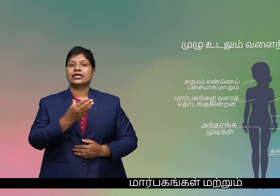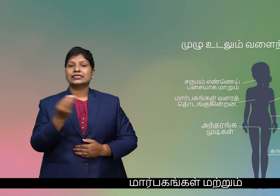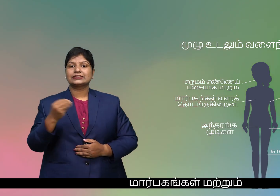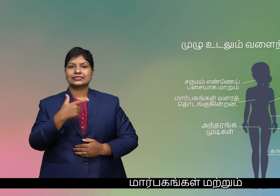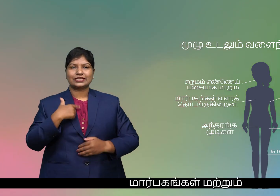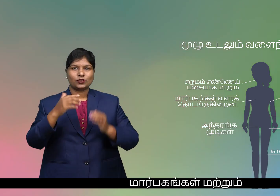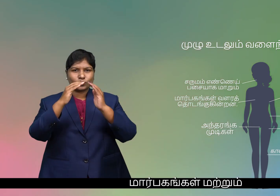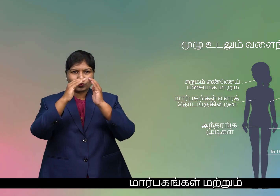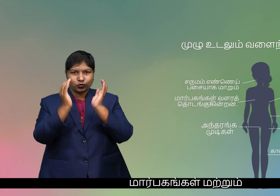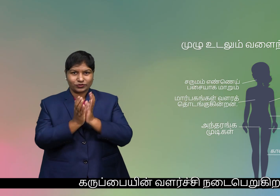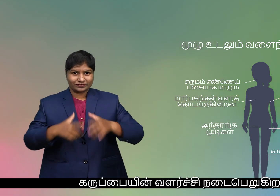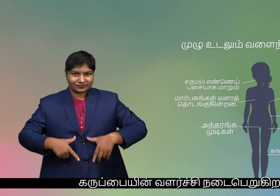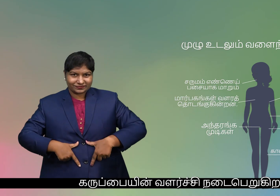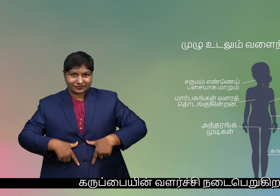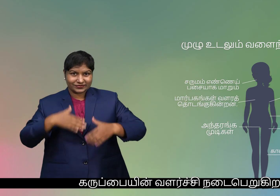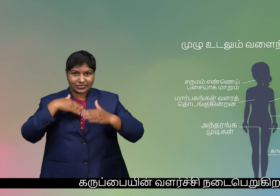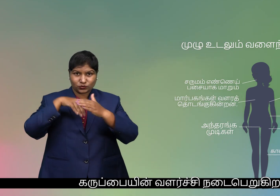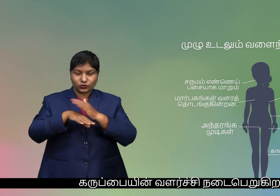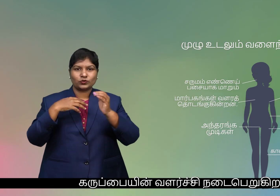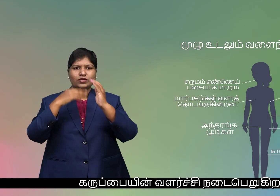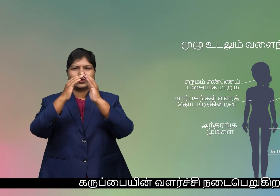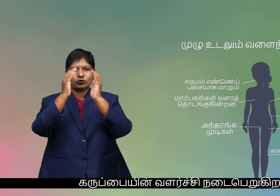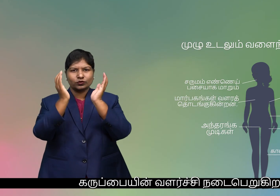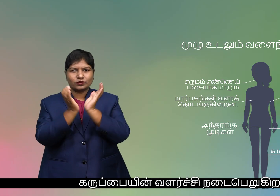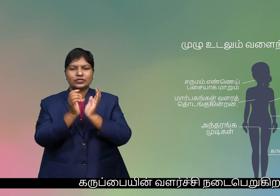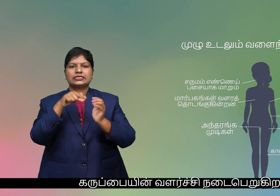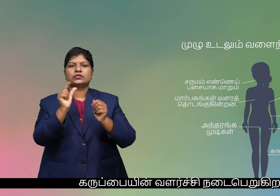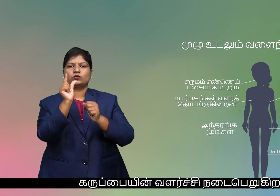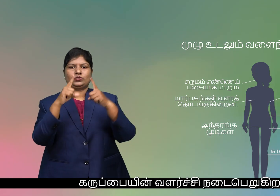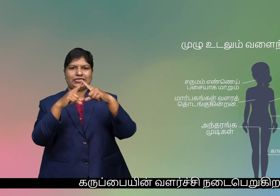அவர்களின் மார்பகங்கள் மற்றும் கருப்பையின் வளர்ச்சி நடைபெறுகிறது.